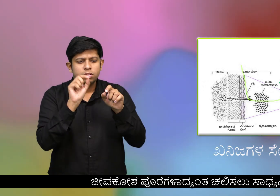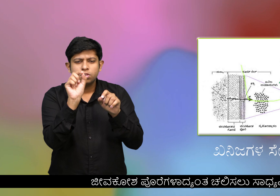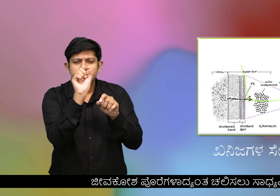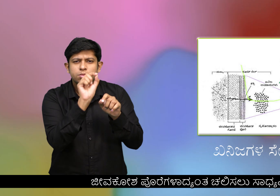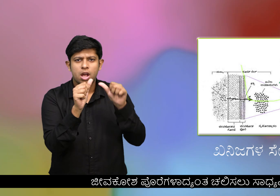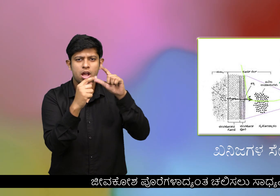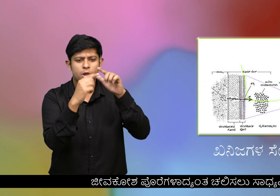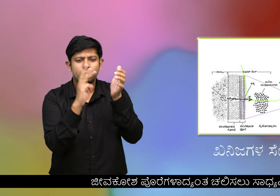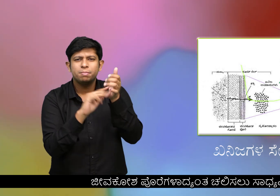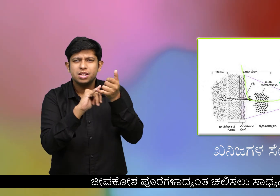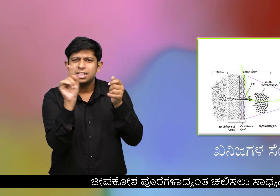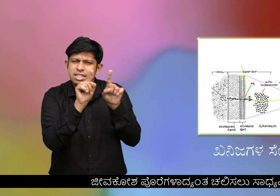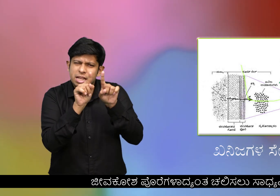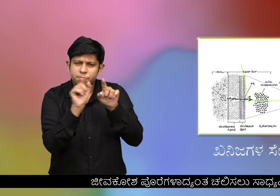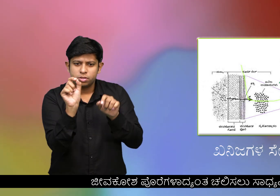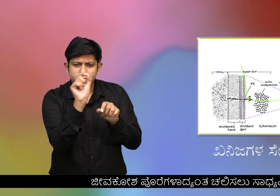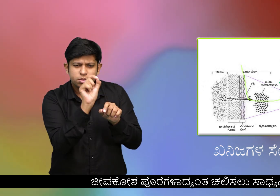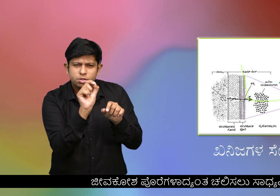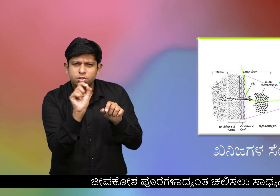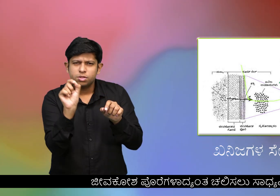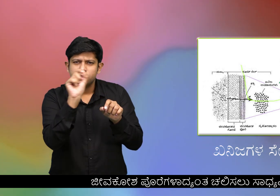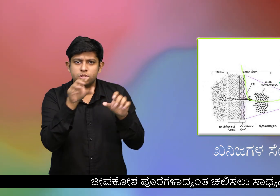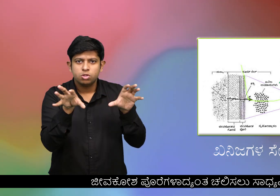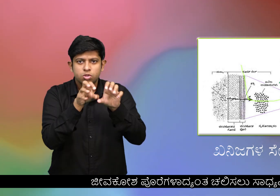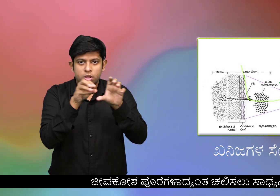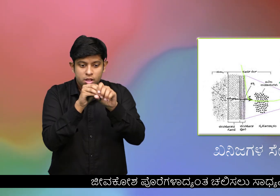ಜೀವಕೋಶ ಪೊರೆಗಾಳಿದಂತಹ ಚಲಿಸಲು ಸಾಧ್ಯವಿಲ್ಲ.